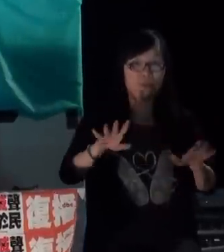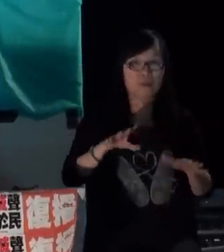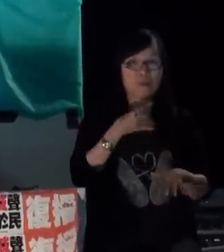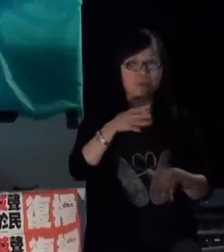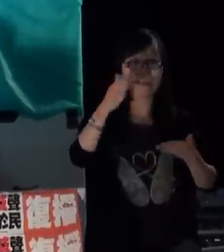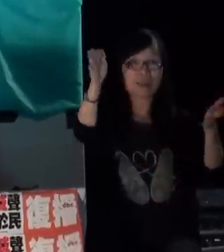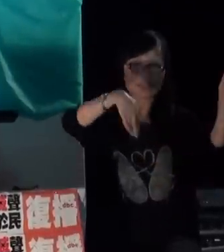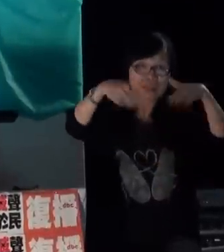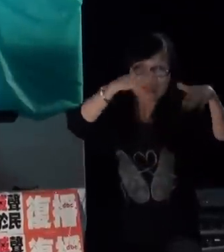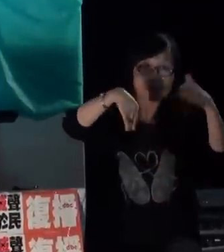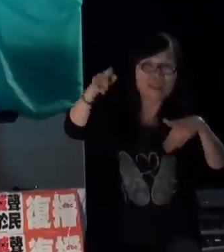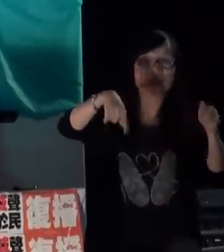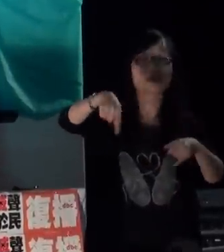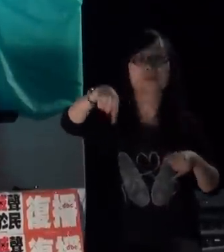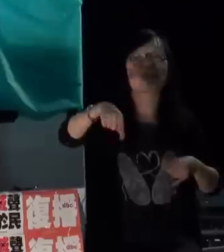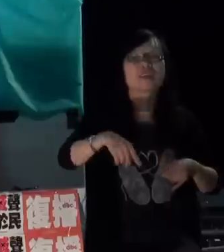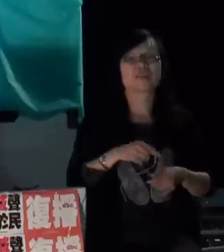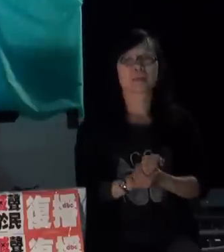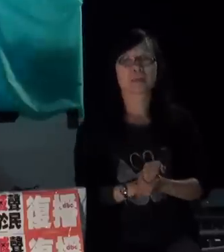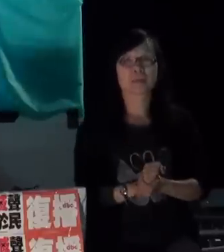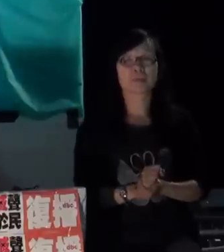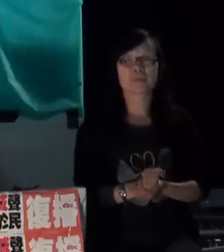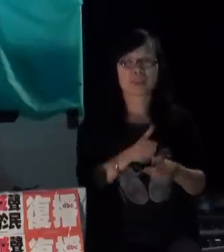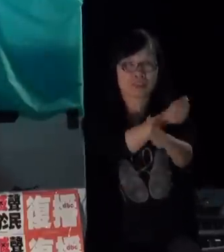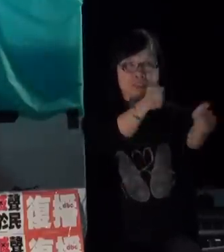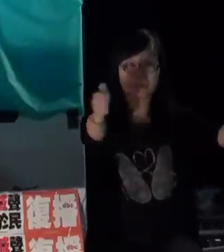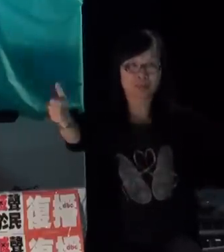飯最多我哋齊齊喺度捱漢堡包嘅啫，好嘛？好，